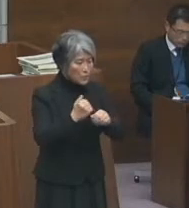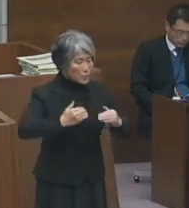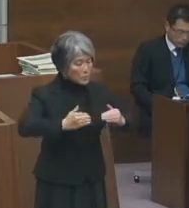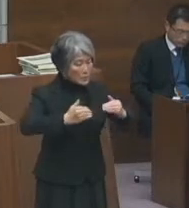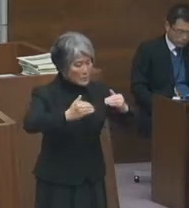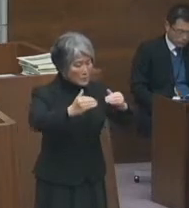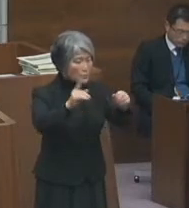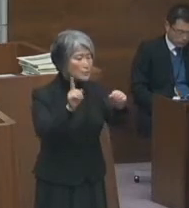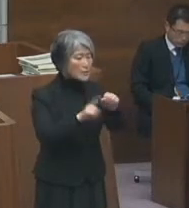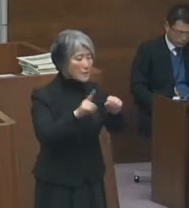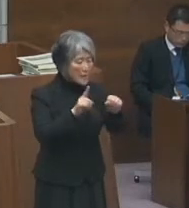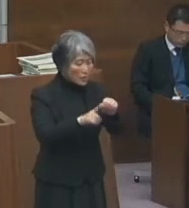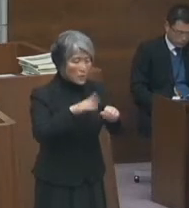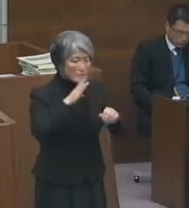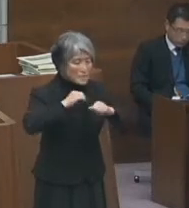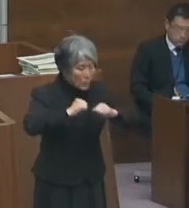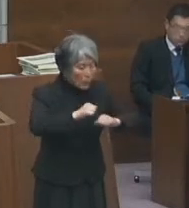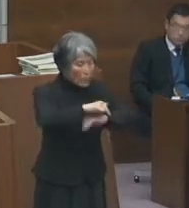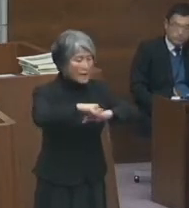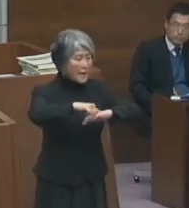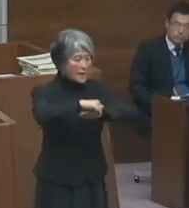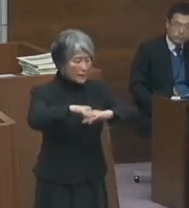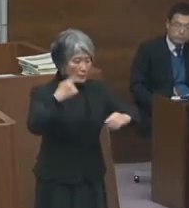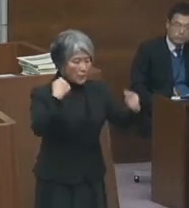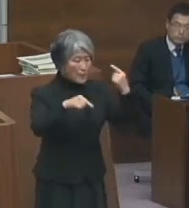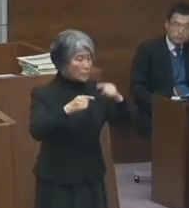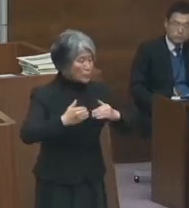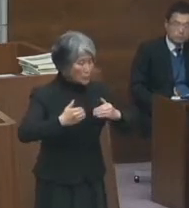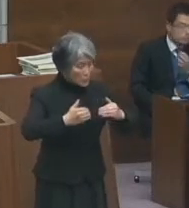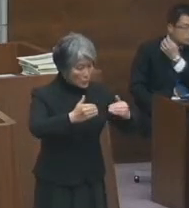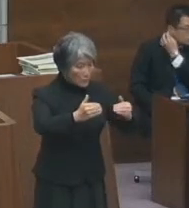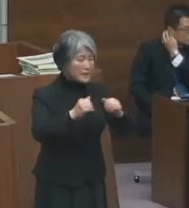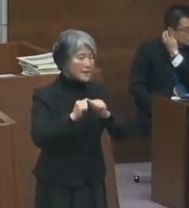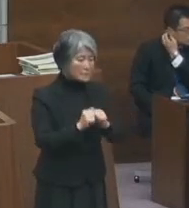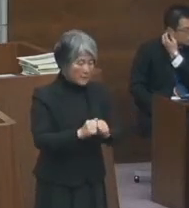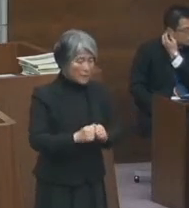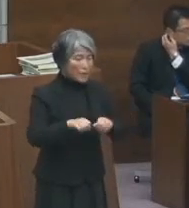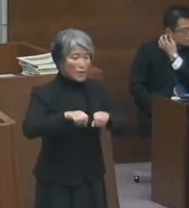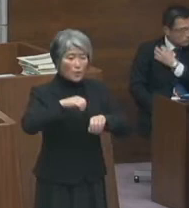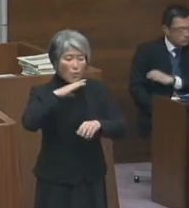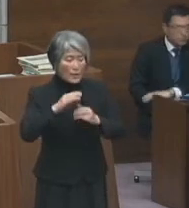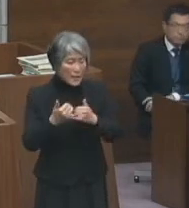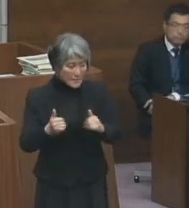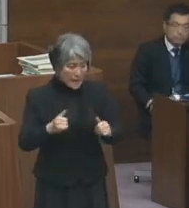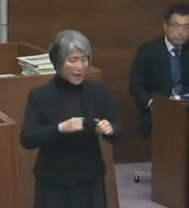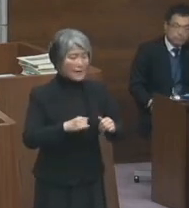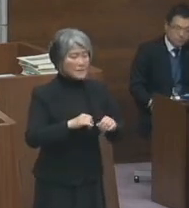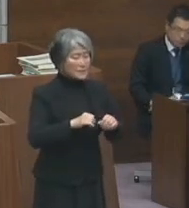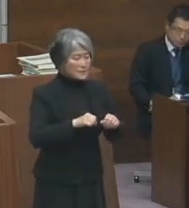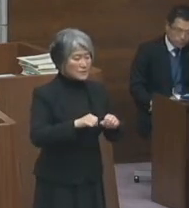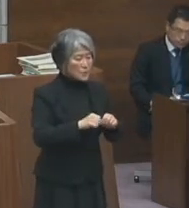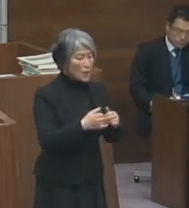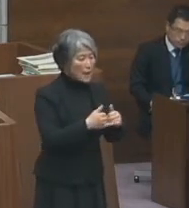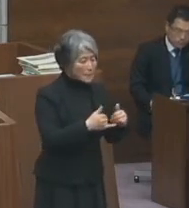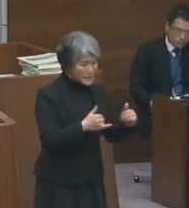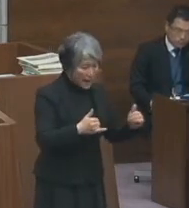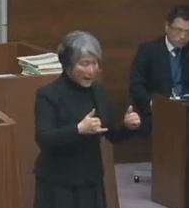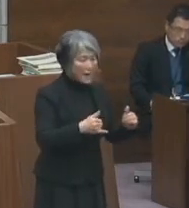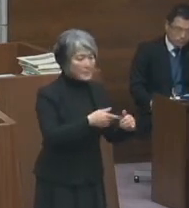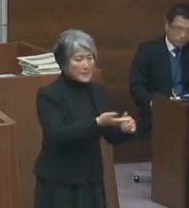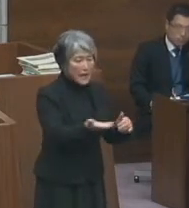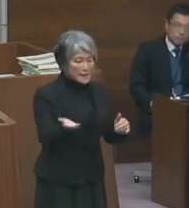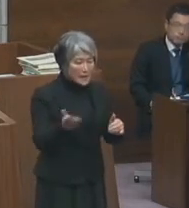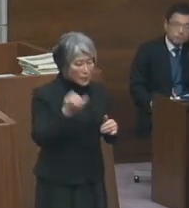定に向けた検討を進めておりますが、検討にあたりましては、高齢者や障害者等の当事者やその支援者等の意見を取り入れなが